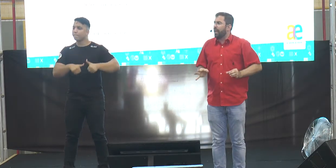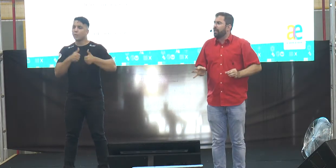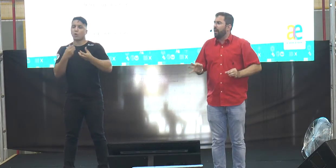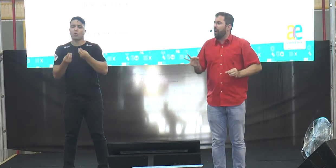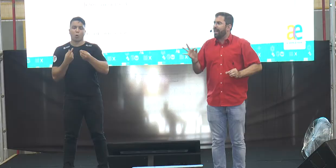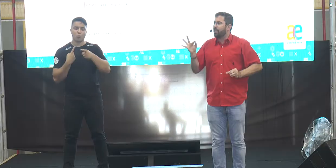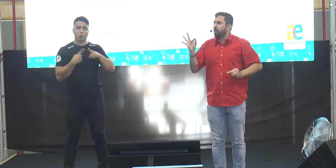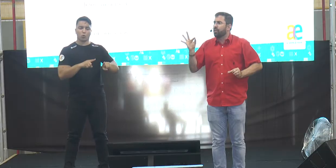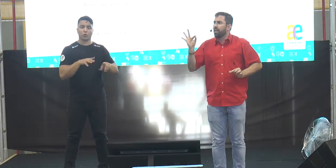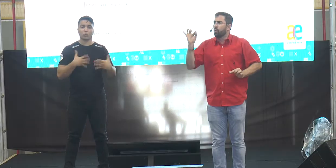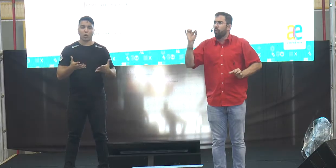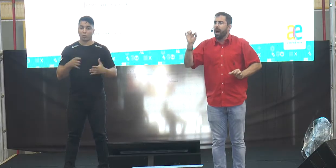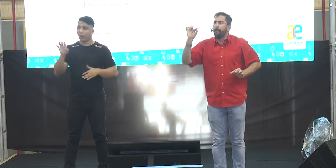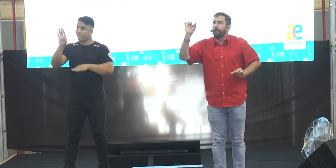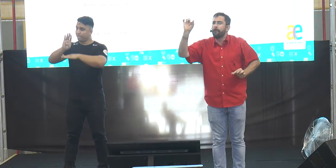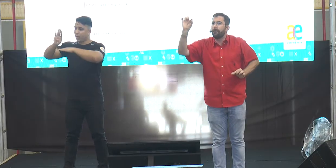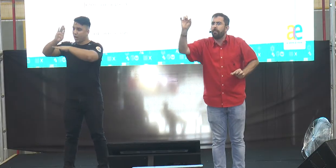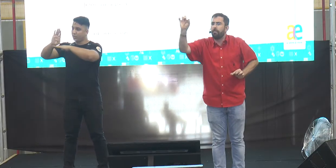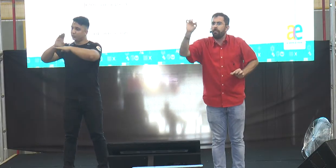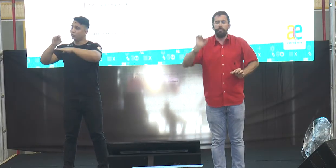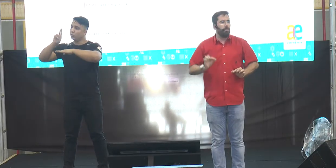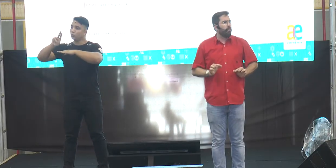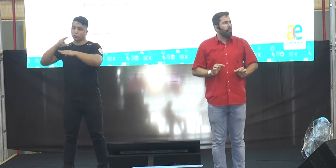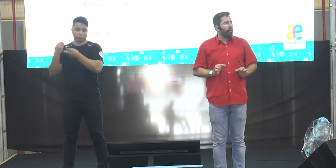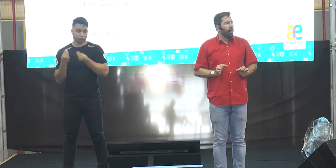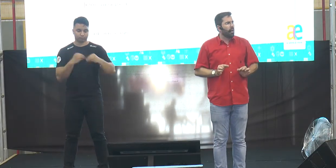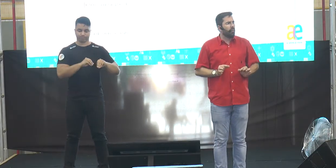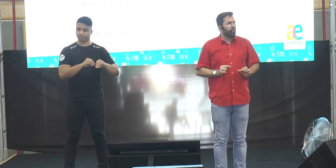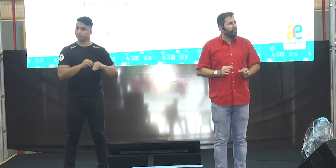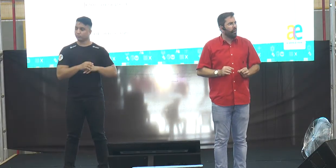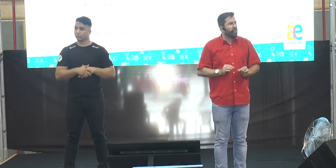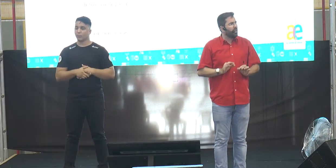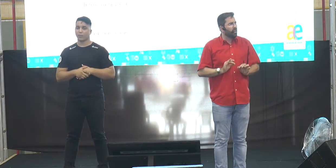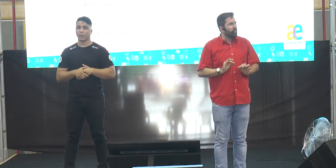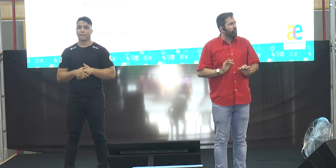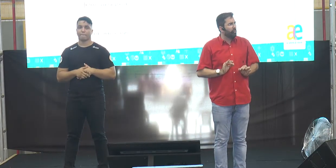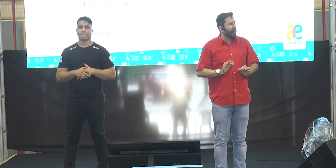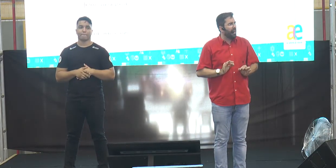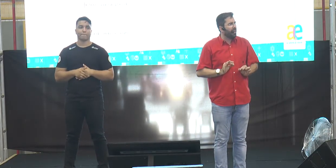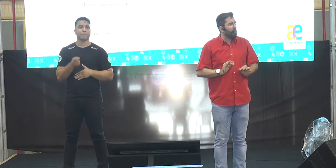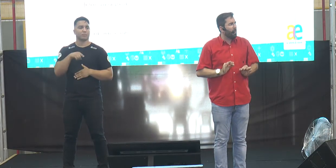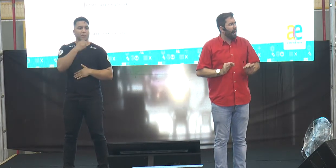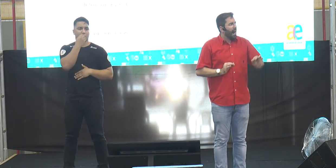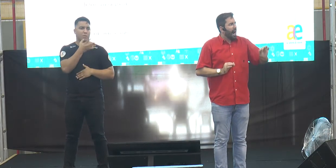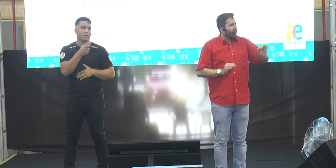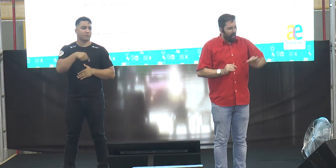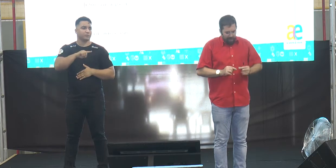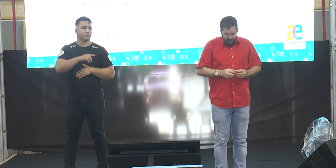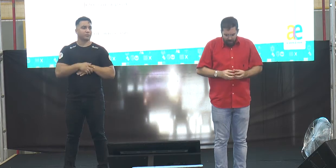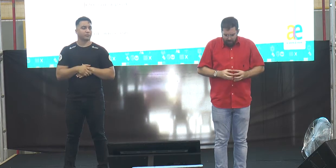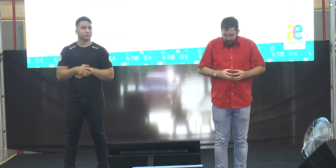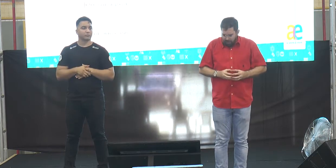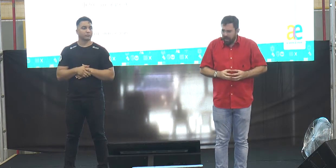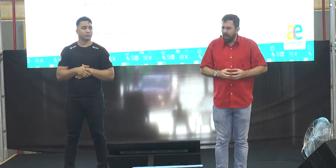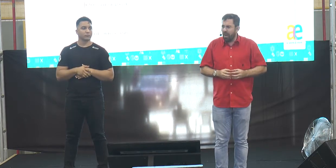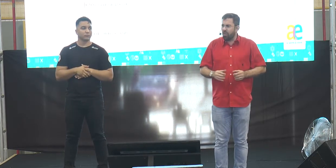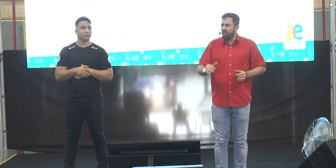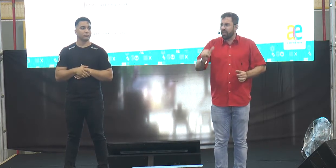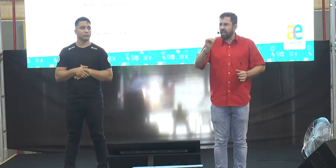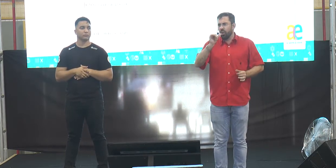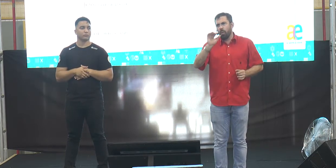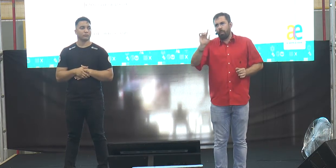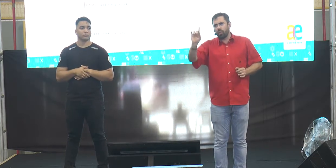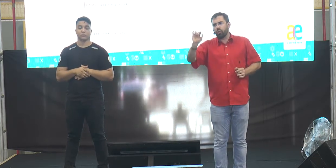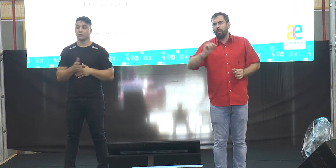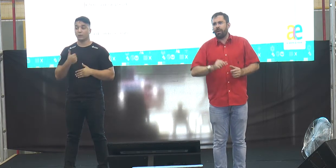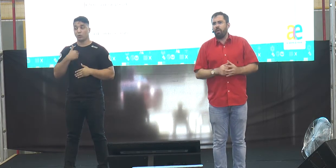de neutralizar um ácido? É usando uma... Boa, vocês estão muito bem. Agora, vamos lembrar uma